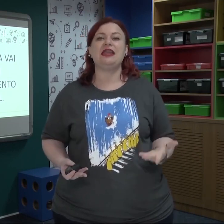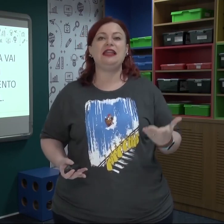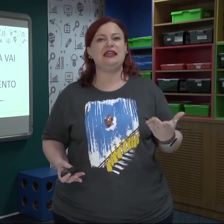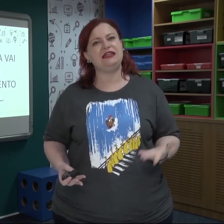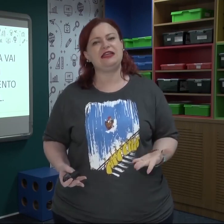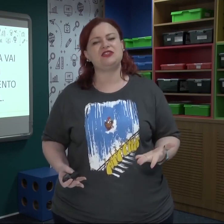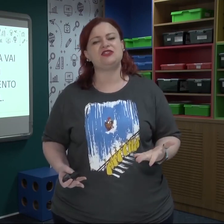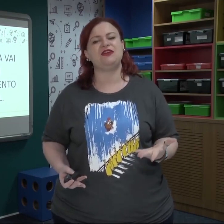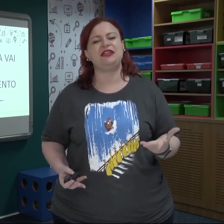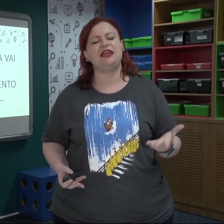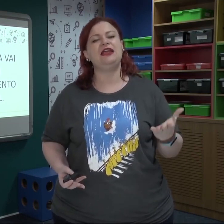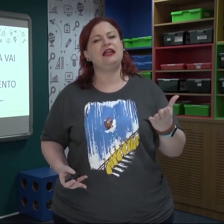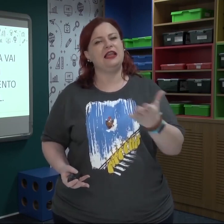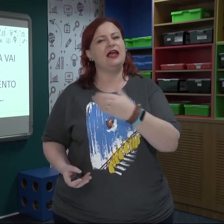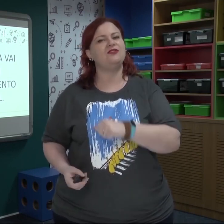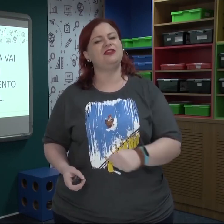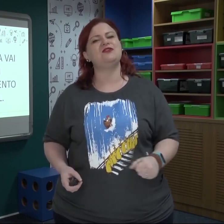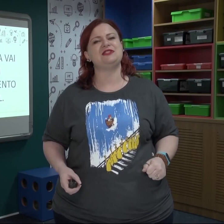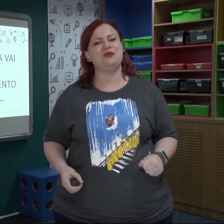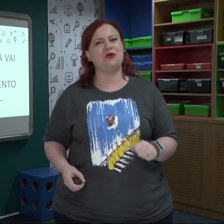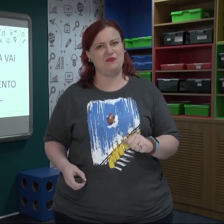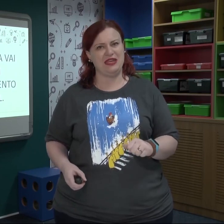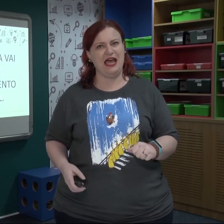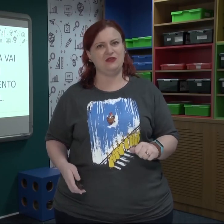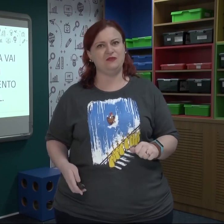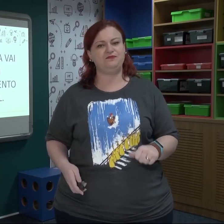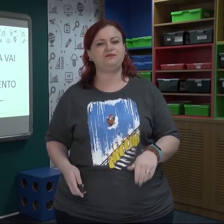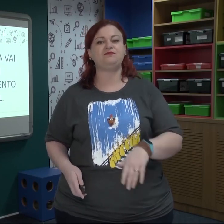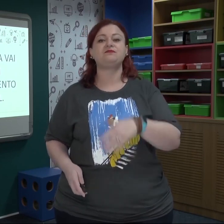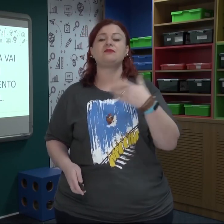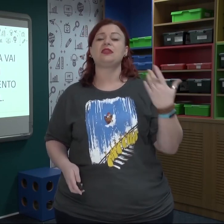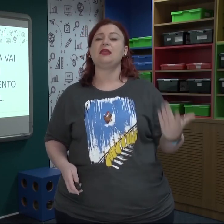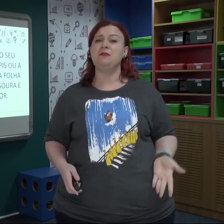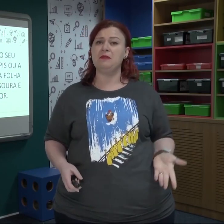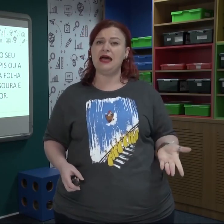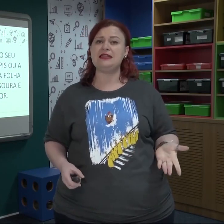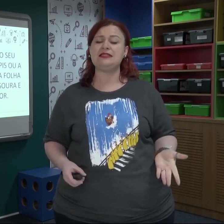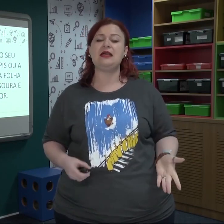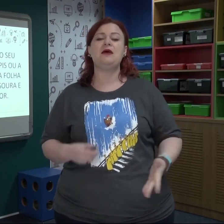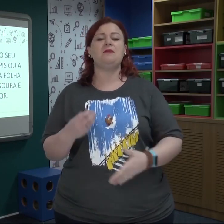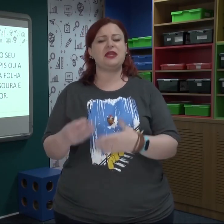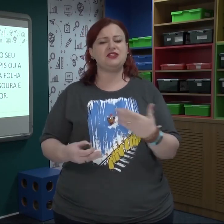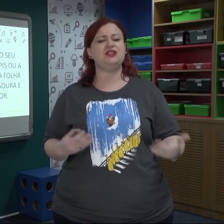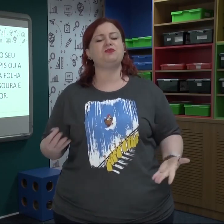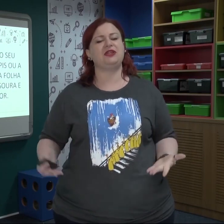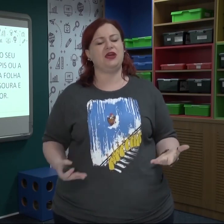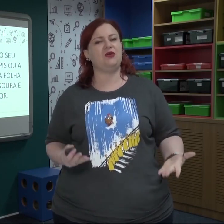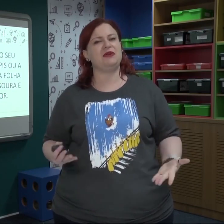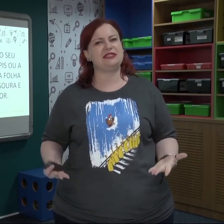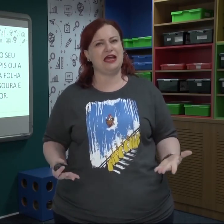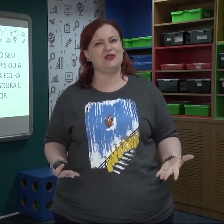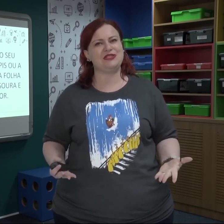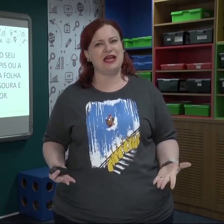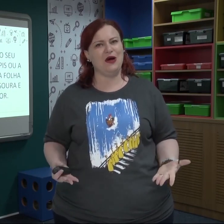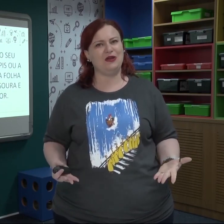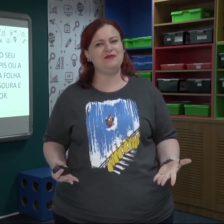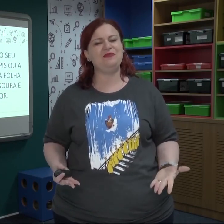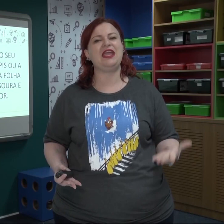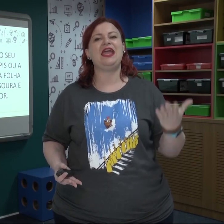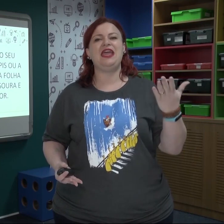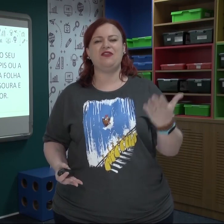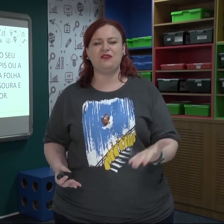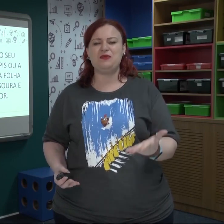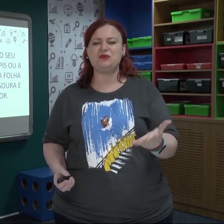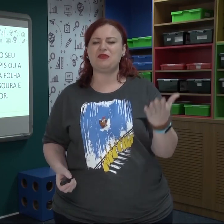essa história linda que a gente vai ter lá no finalzinho, combinado? Mas, para a gente poder começar a nossa